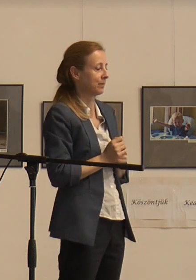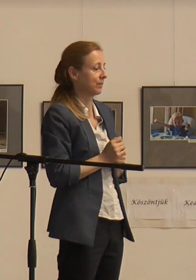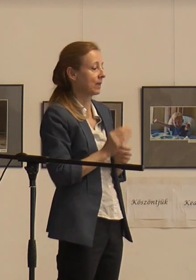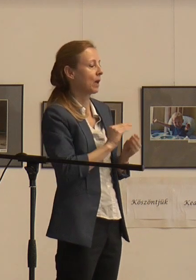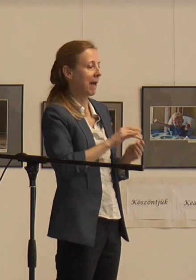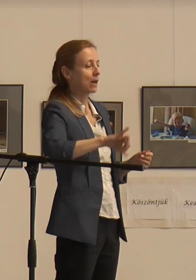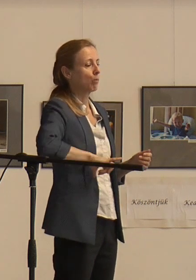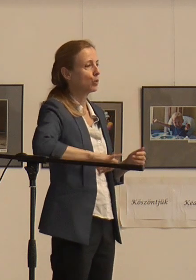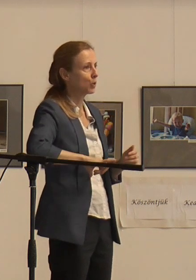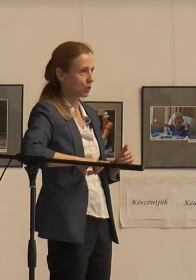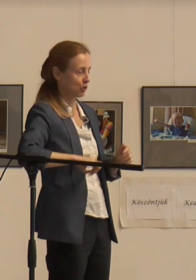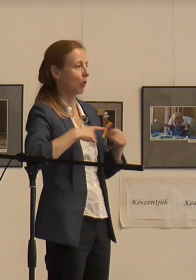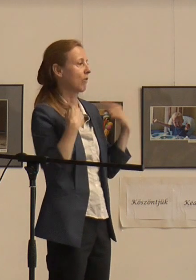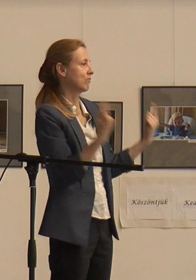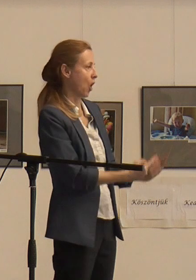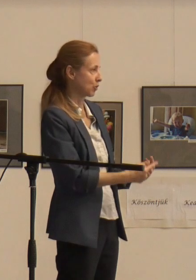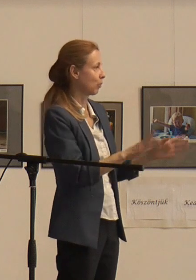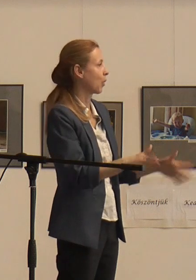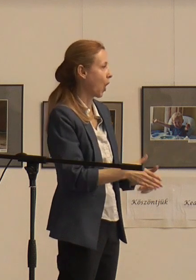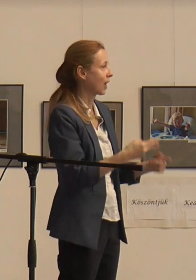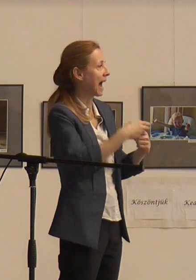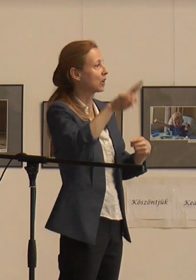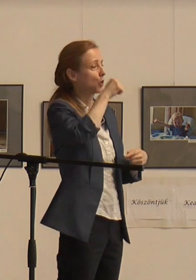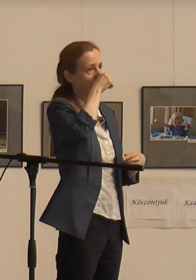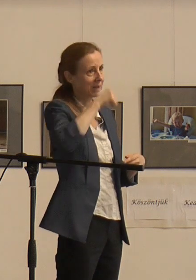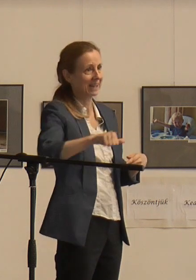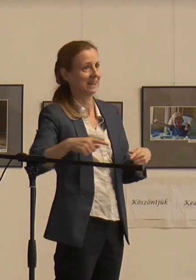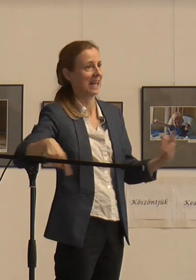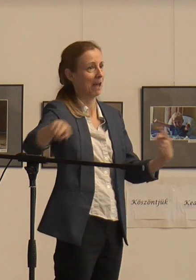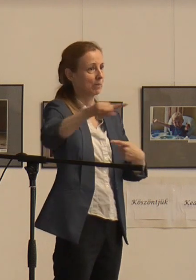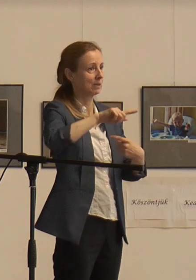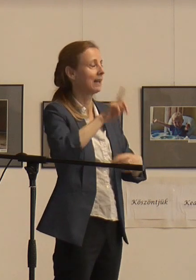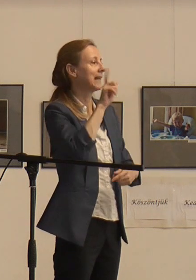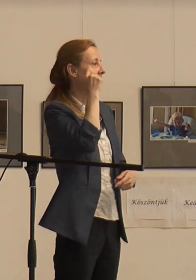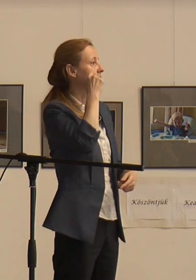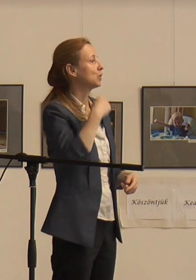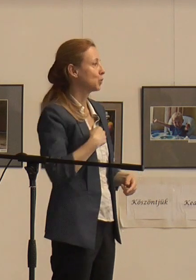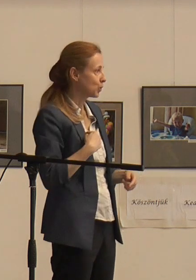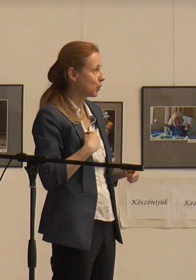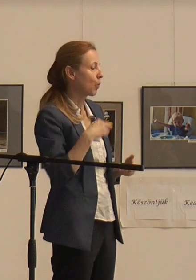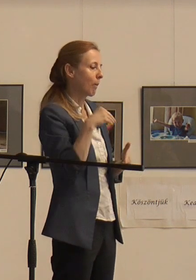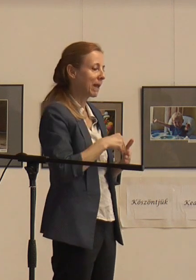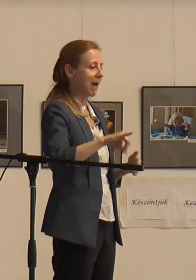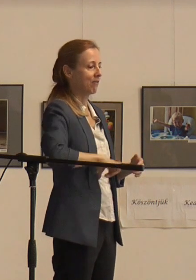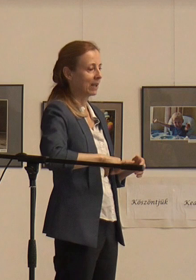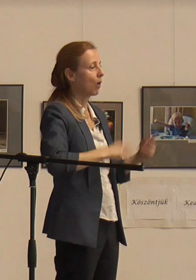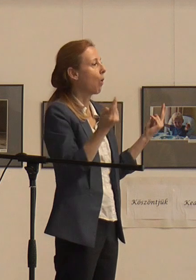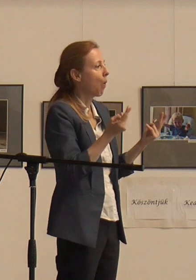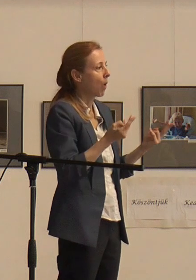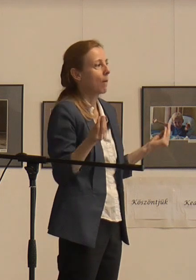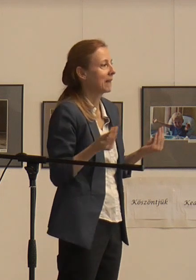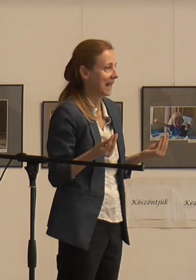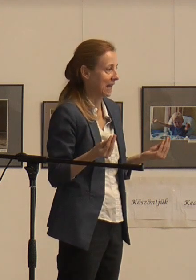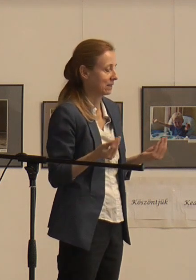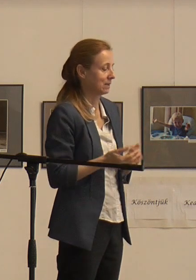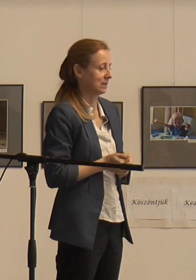Hisz bűnösök vagyunk mi, akár a többi nép. De tudjuk, miben végkeztünk, hol és